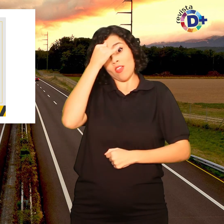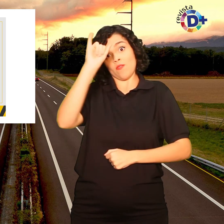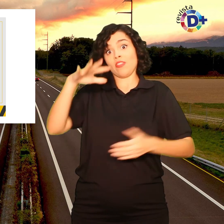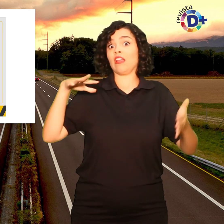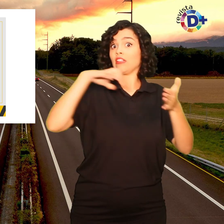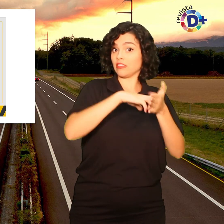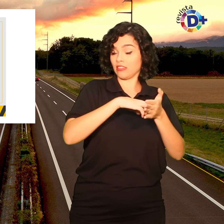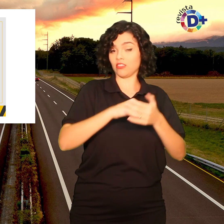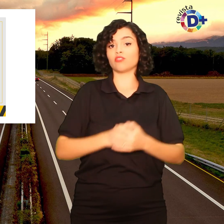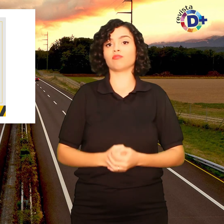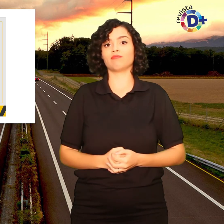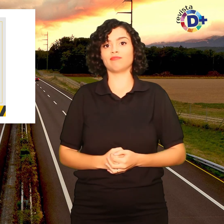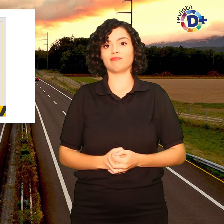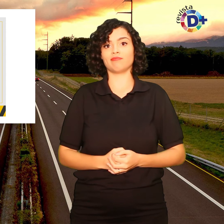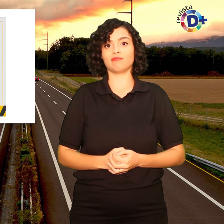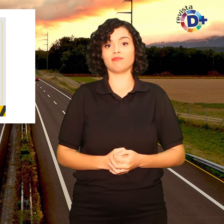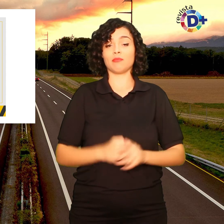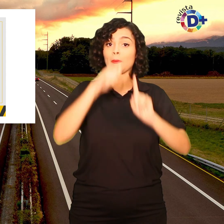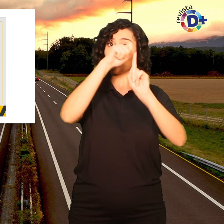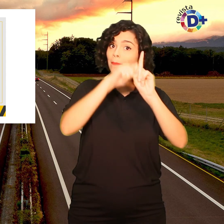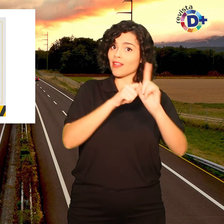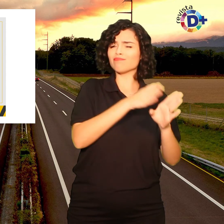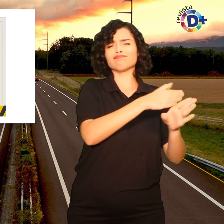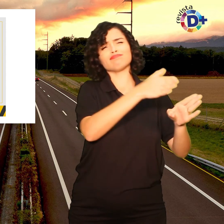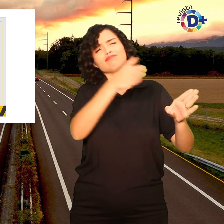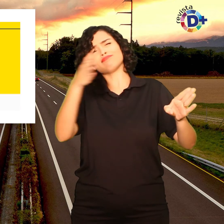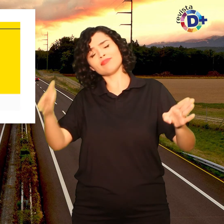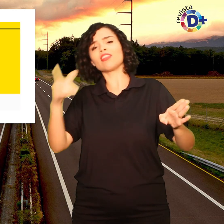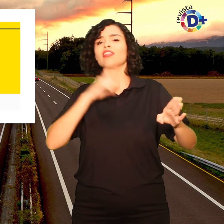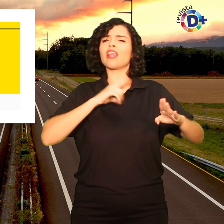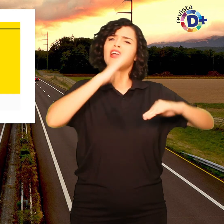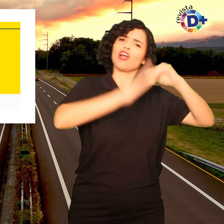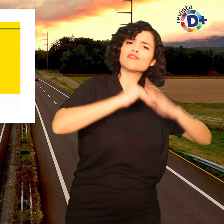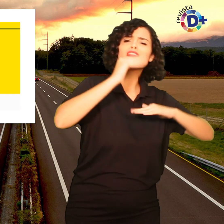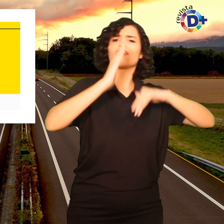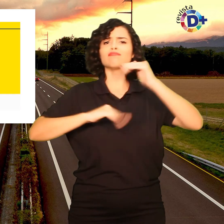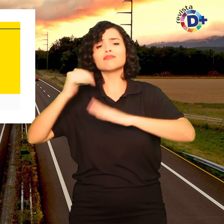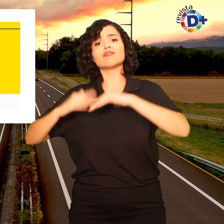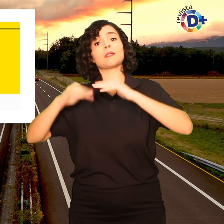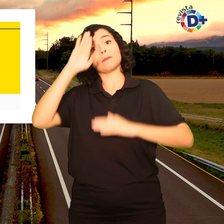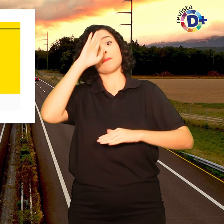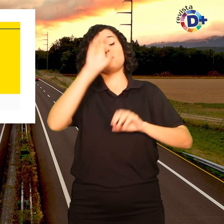acidentes de trânsito durante todo o mês de maio são realizadas diversas atividades educacionais